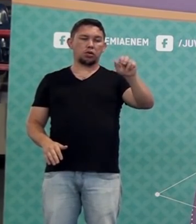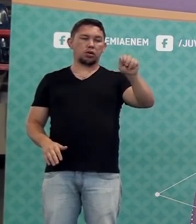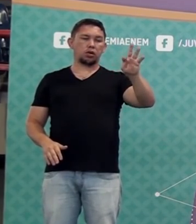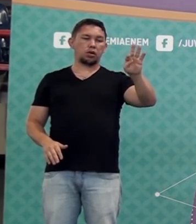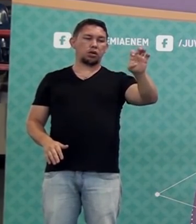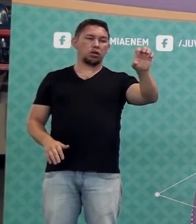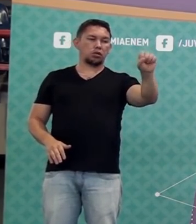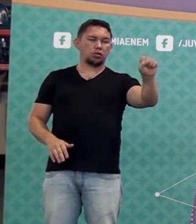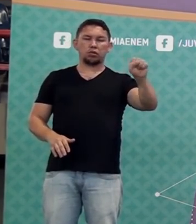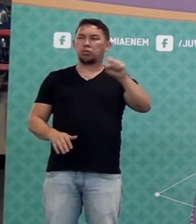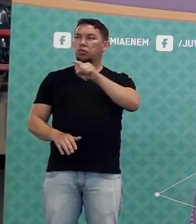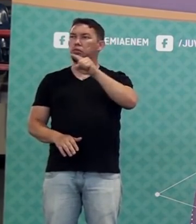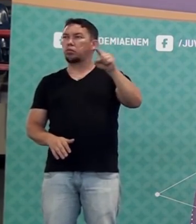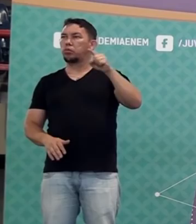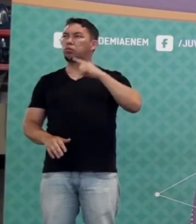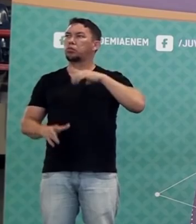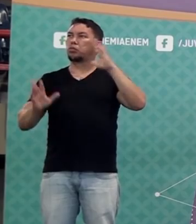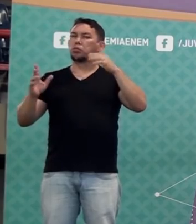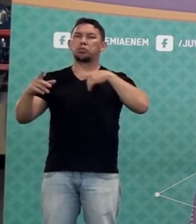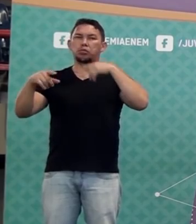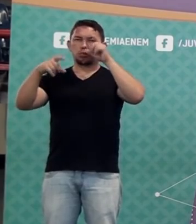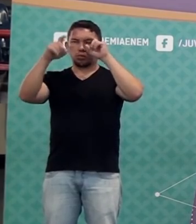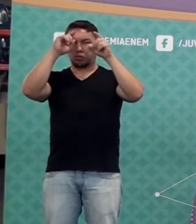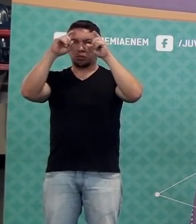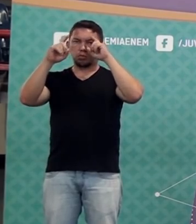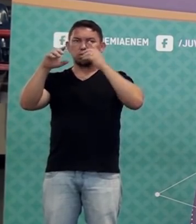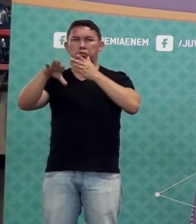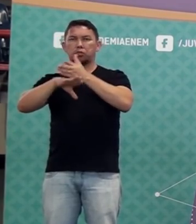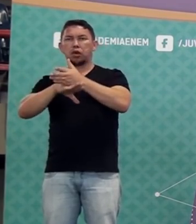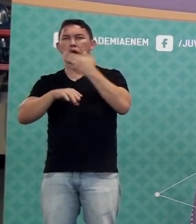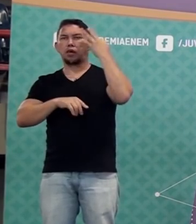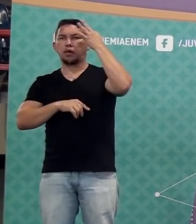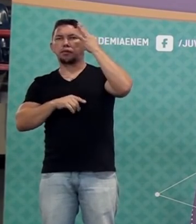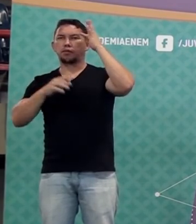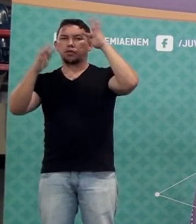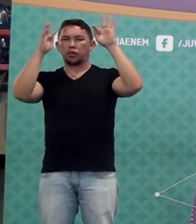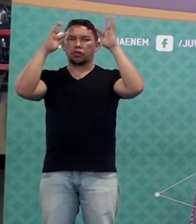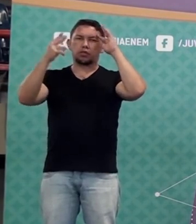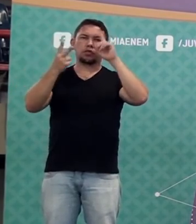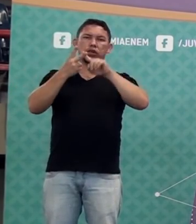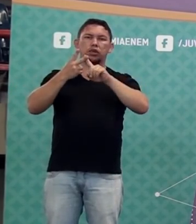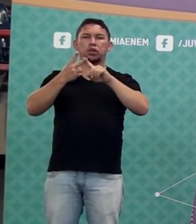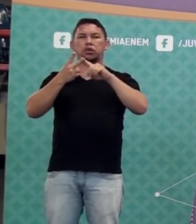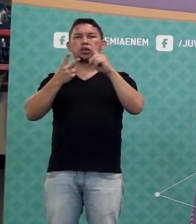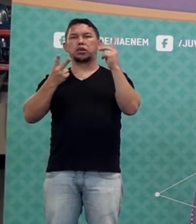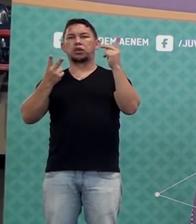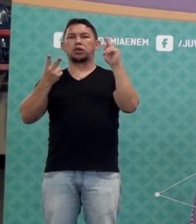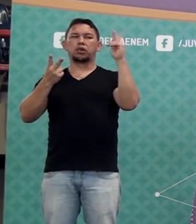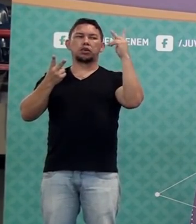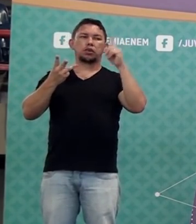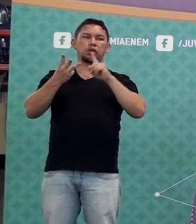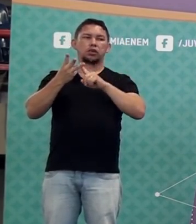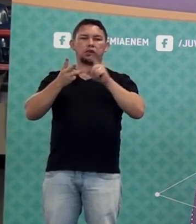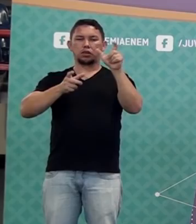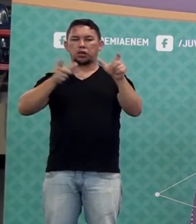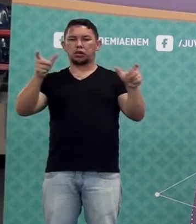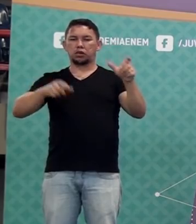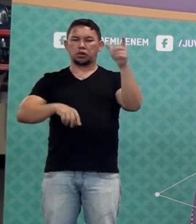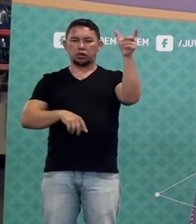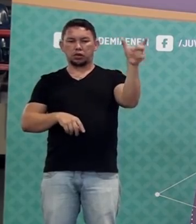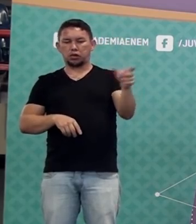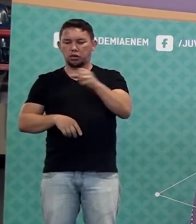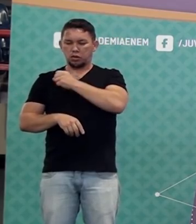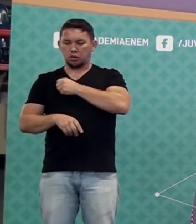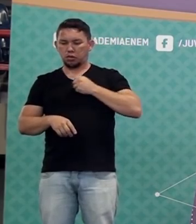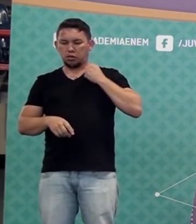imagino aqui que nós já discutimos bastante, talvez nas aulas de filosofia, nas aulas de história, o significado da personagem Sócrates.